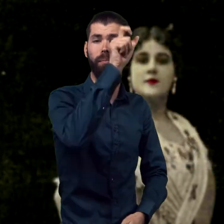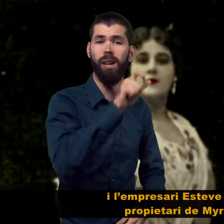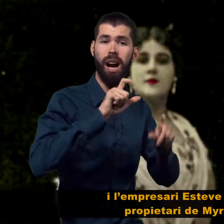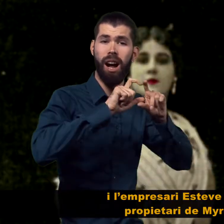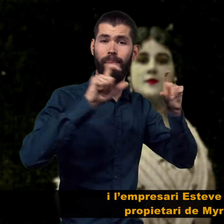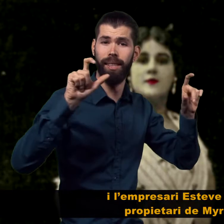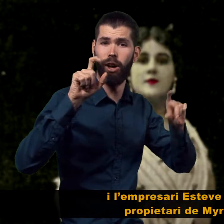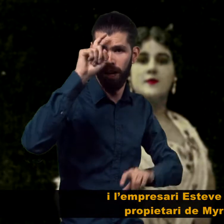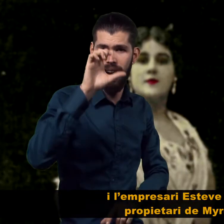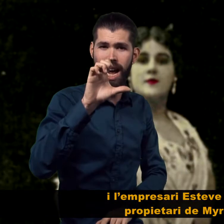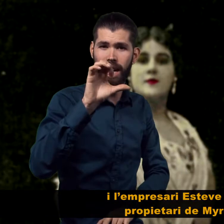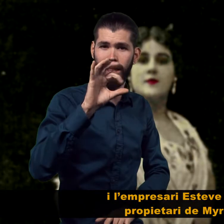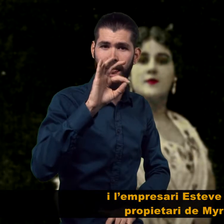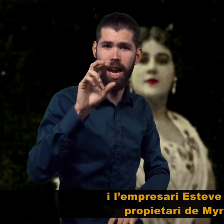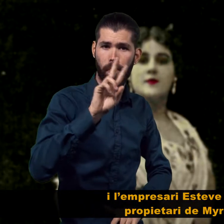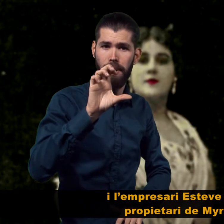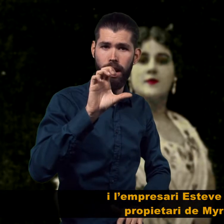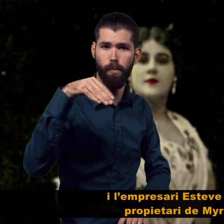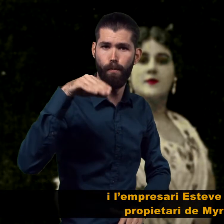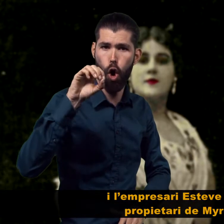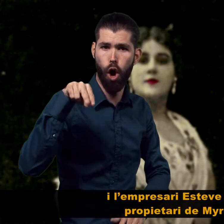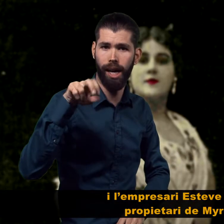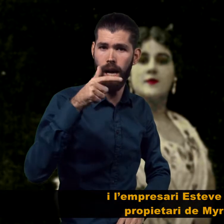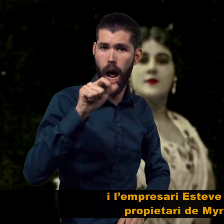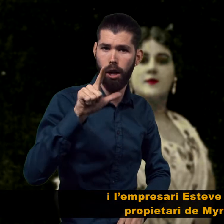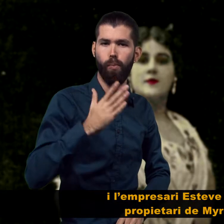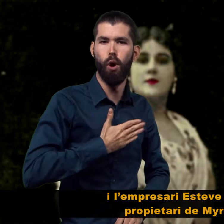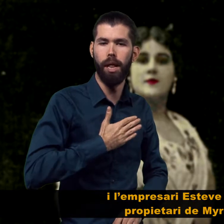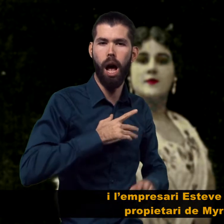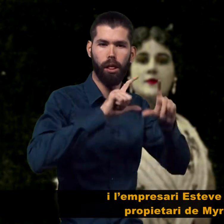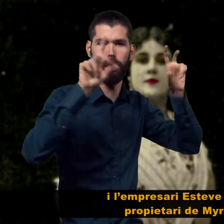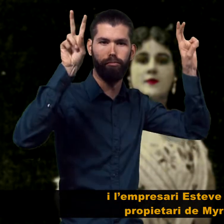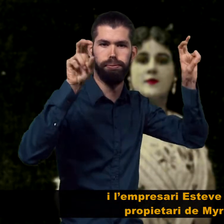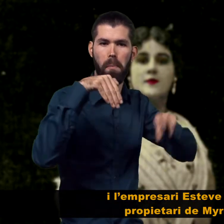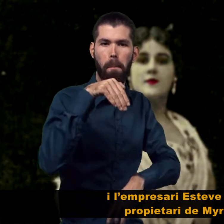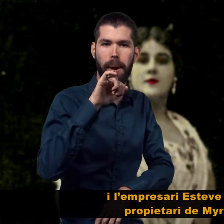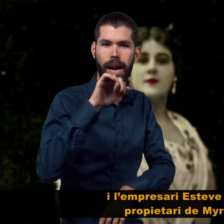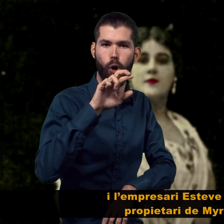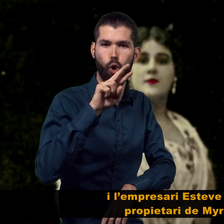I l'empresari Esteve Monegal, propietari de Mirúrgia, va realitzar la línia de productes La Maja.